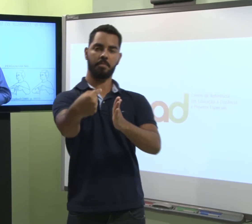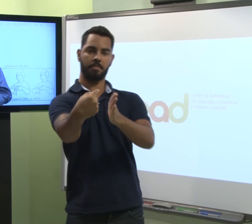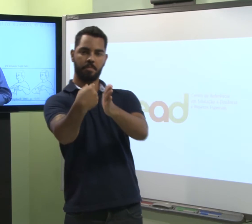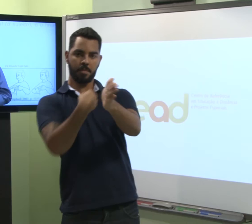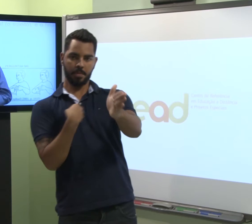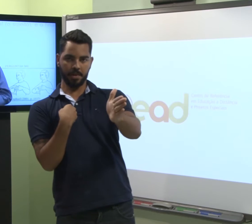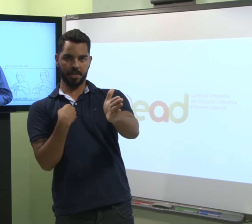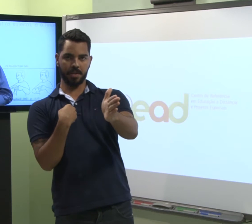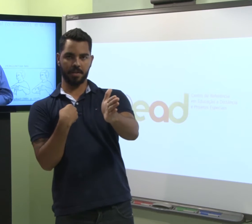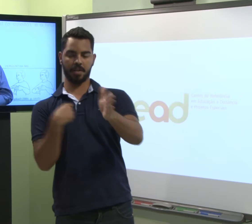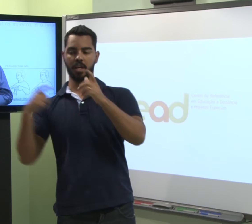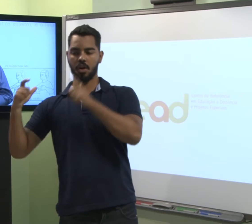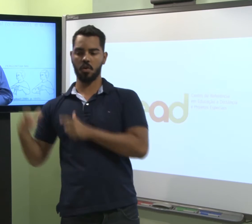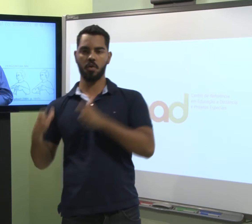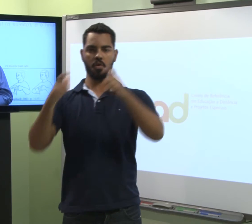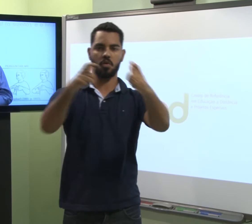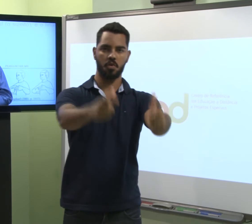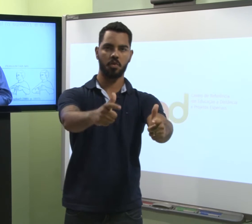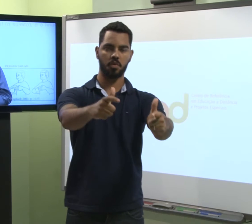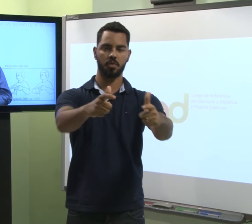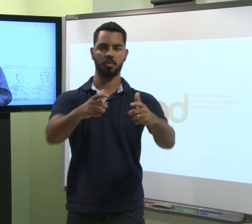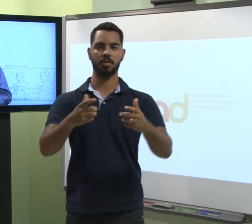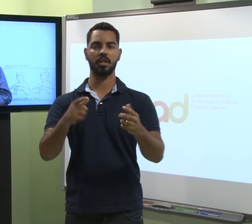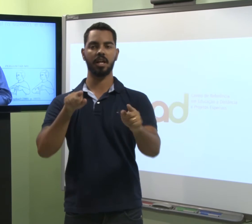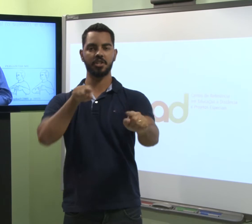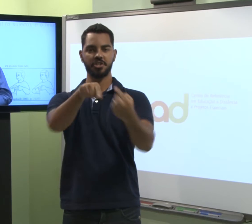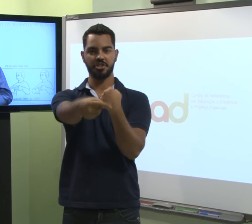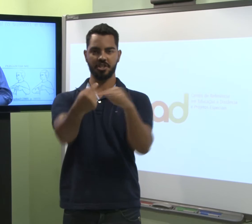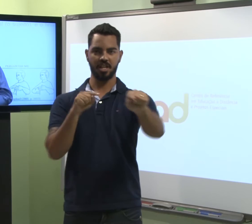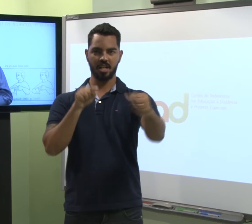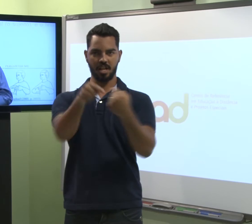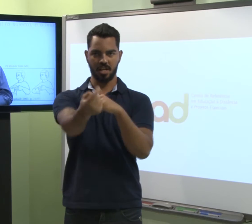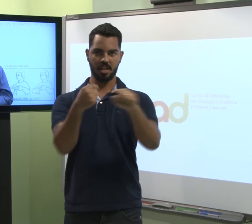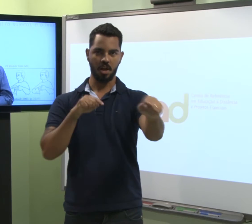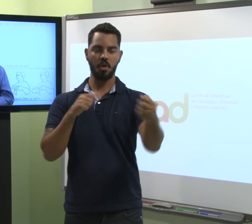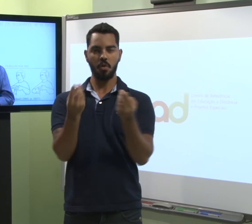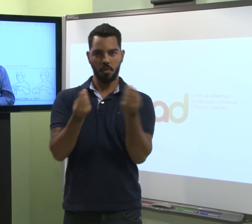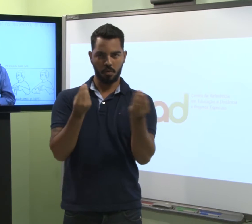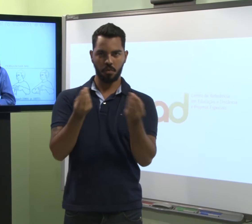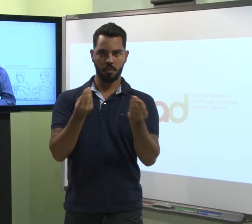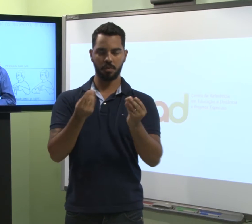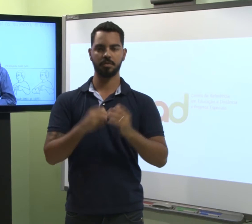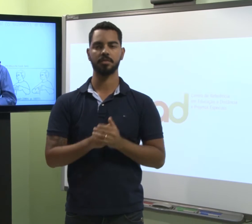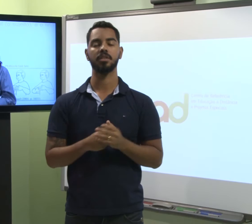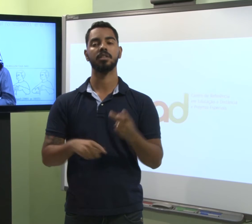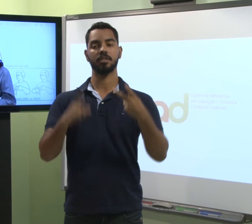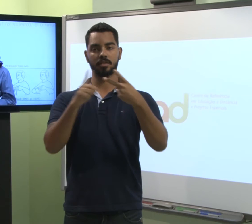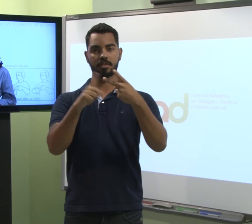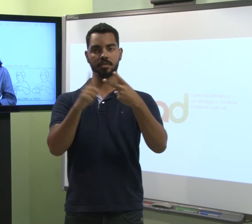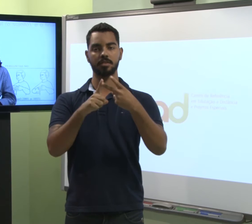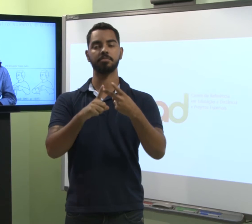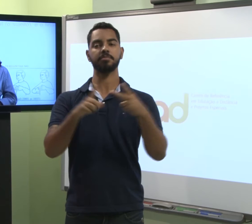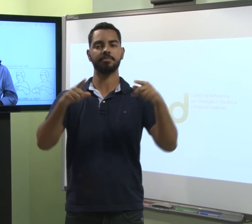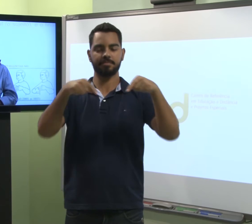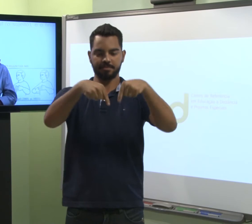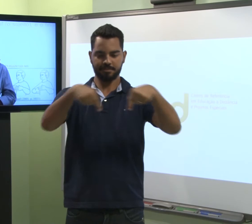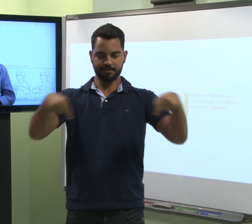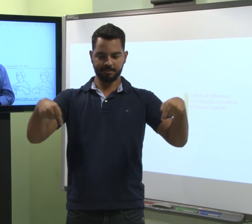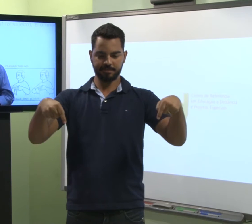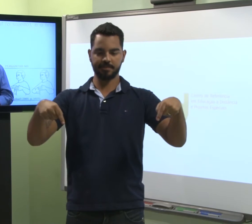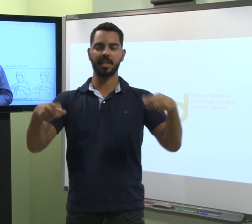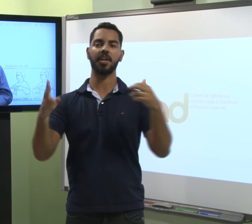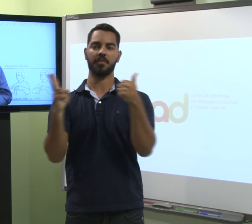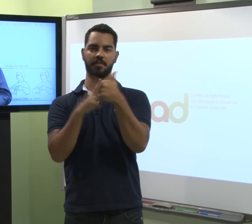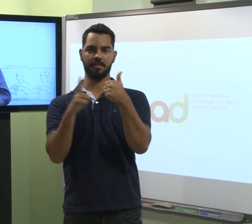mim. E tal qual acontece com o item lexical responder, que vimos agorinha, nesse slide